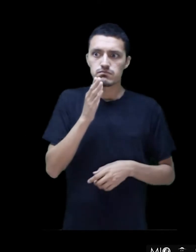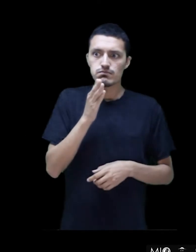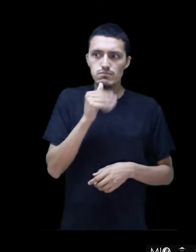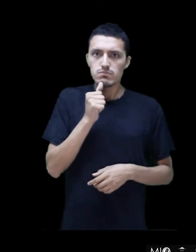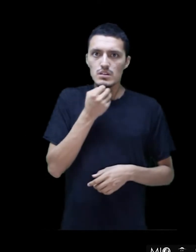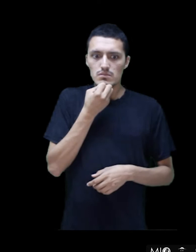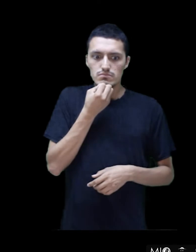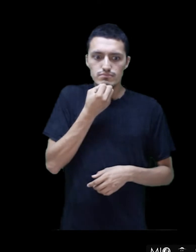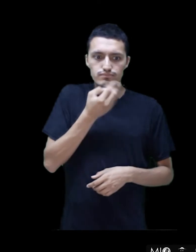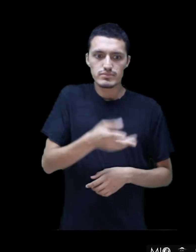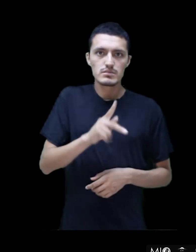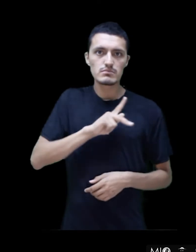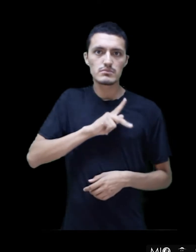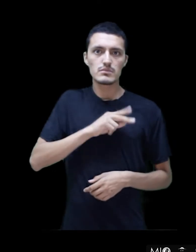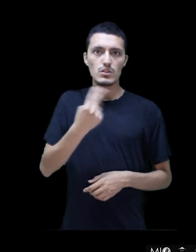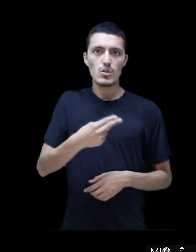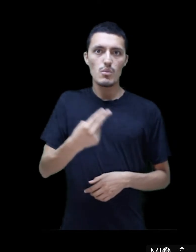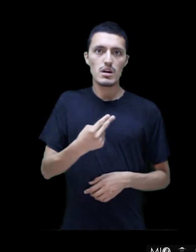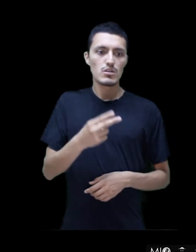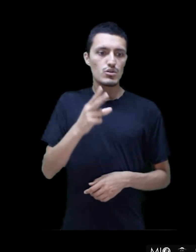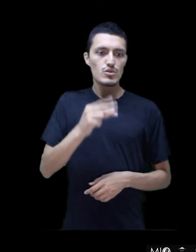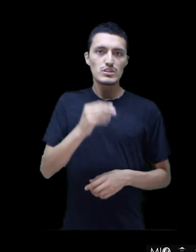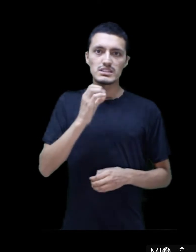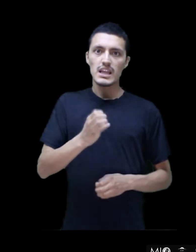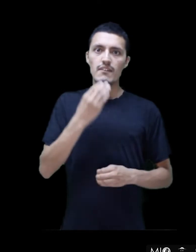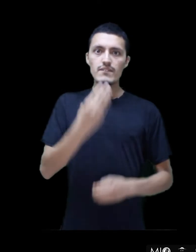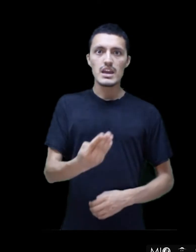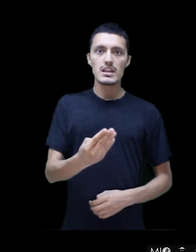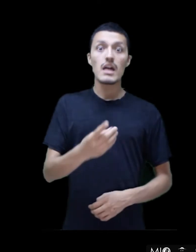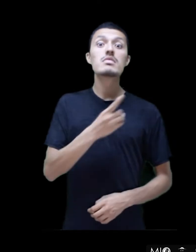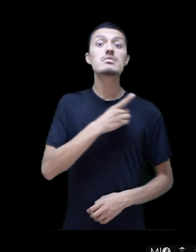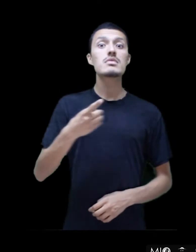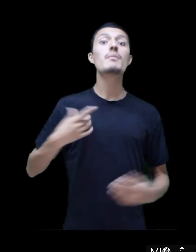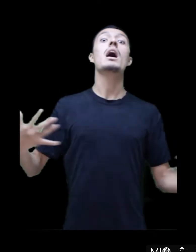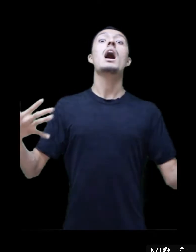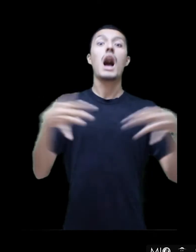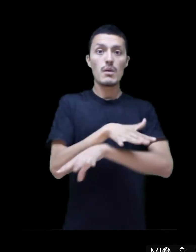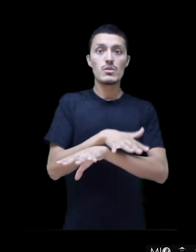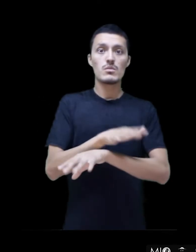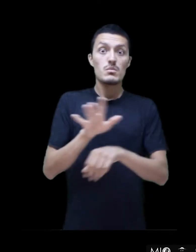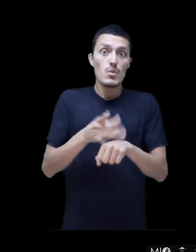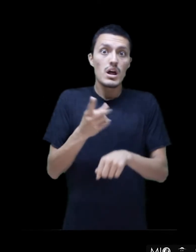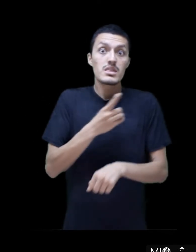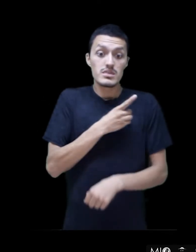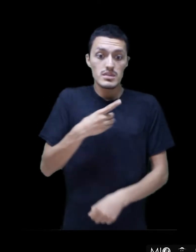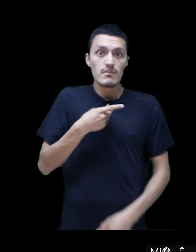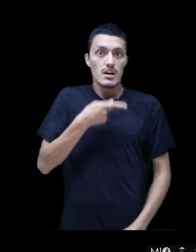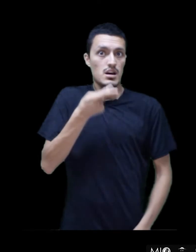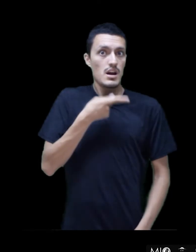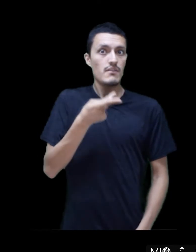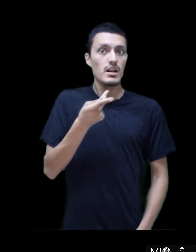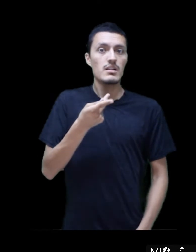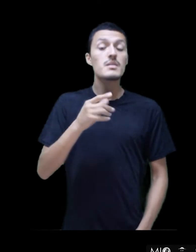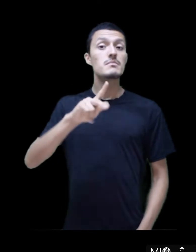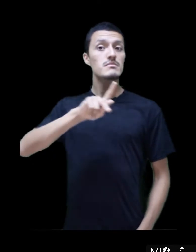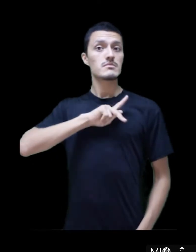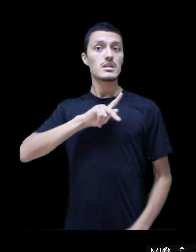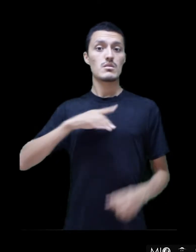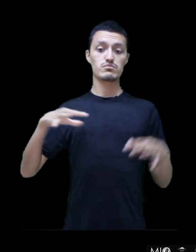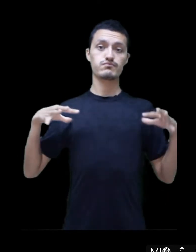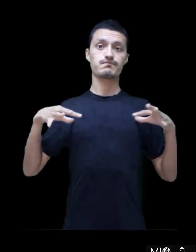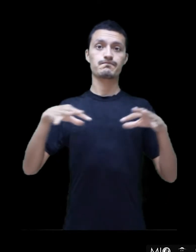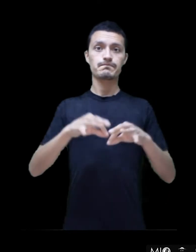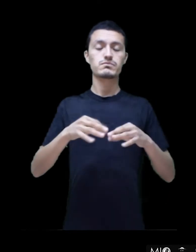pueden decir nuestros nombres. No está bien. Serán cambiados, porque no pueden hablar. Nuestra